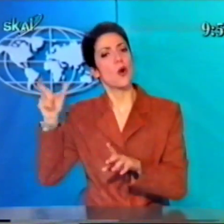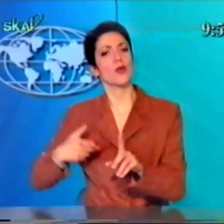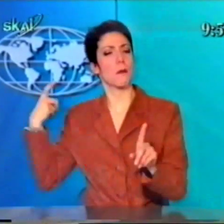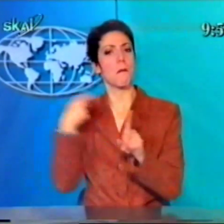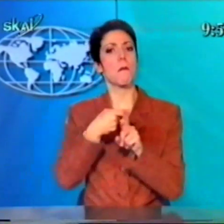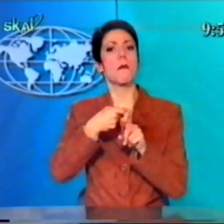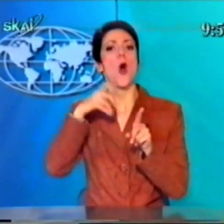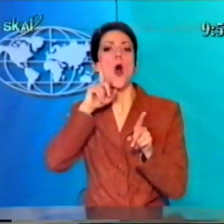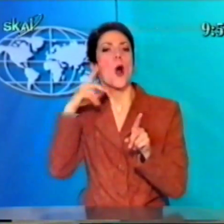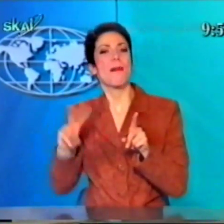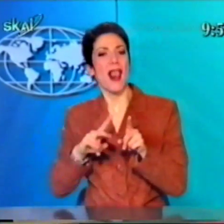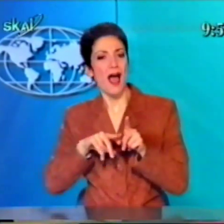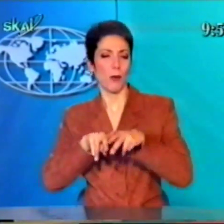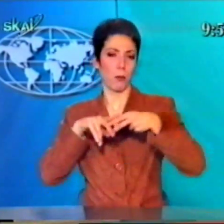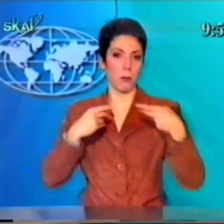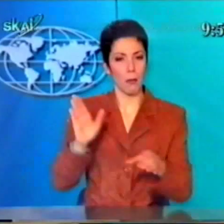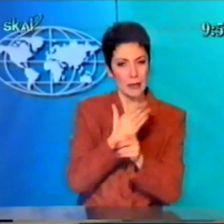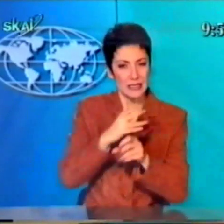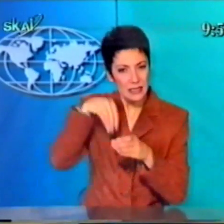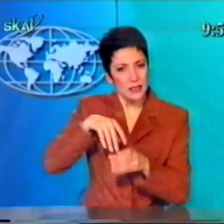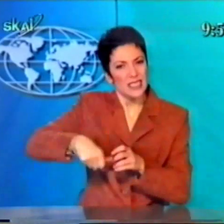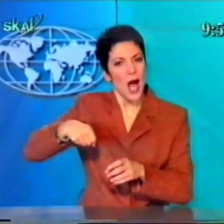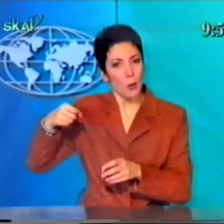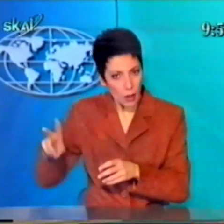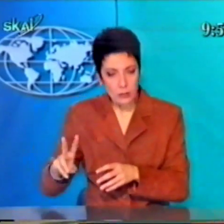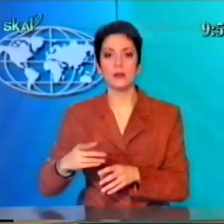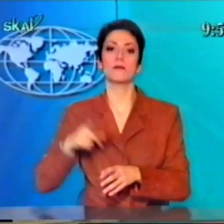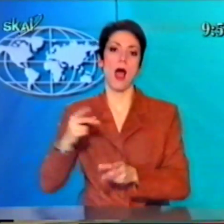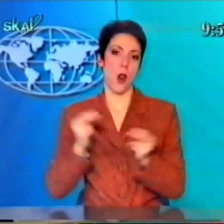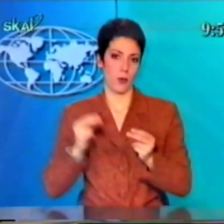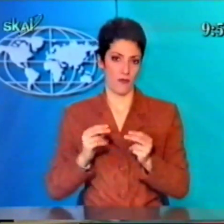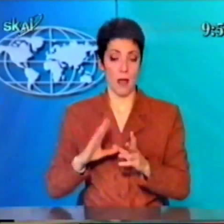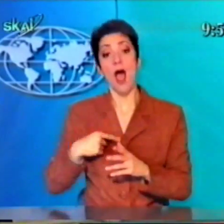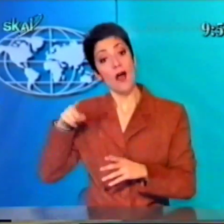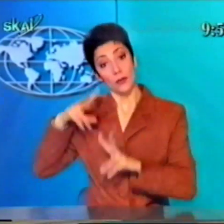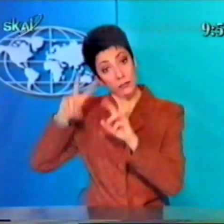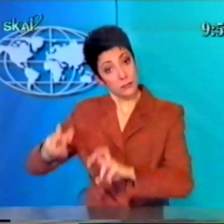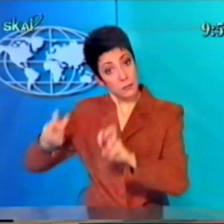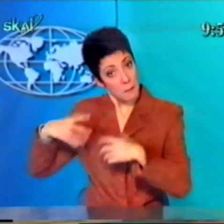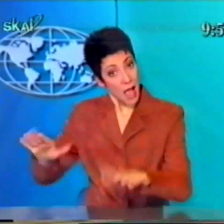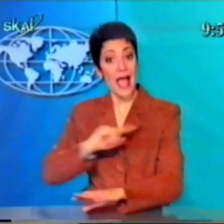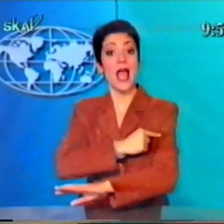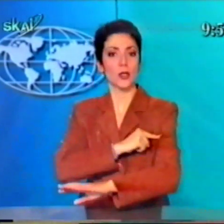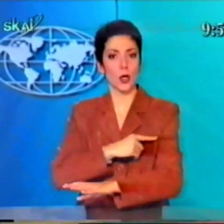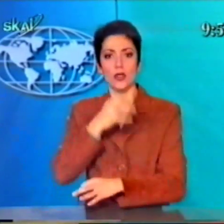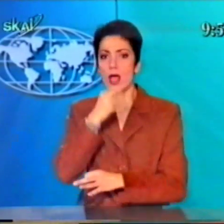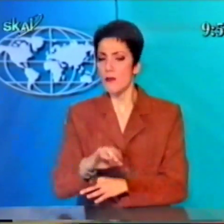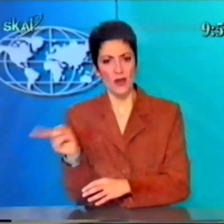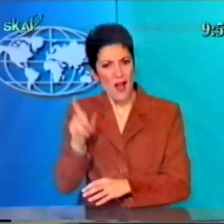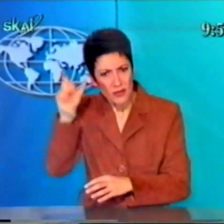μεσημέρι ο ψυχίατρος που τον εξέτασε στην Καβάλα. Στην Ελλάδα, ο πρώην σύζυγος του θύματος προσπαθεί τώρα να βρει απαντήσεις στα